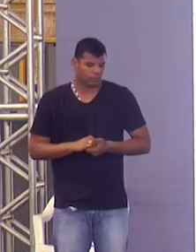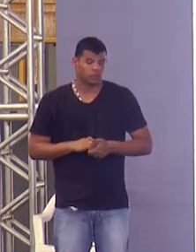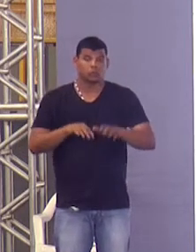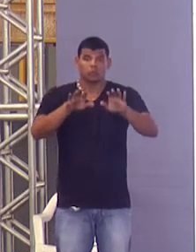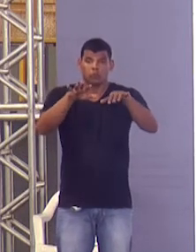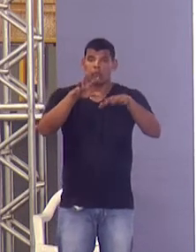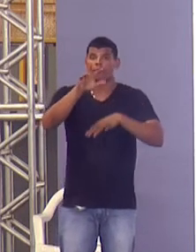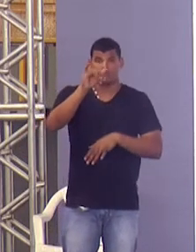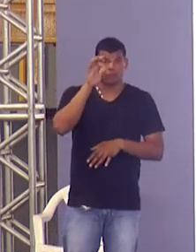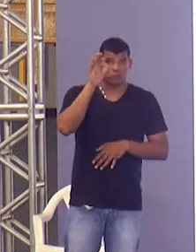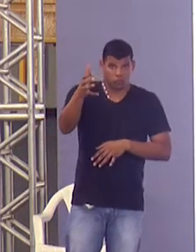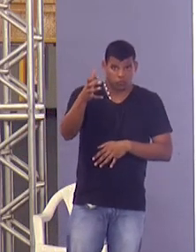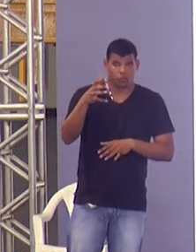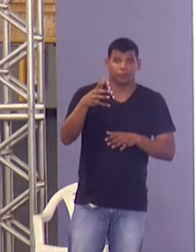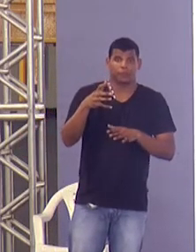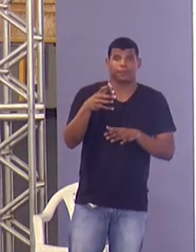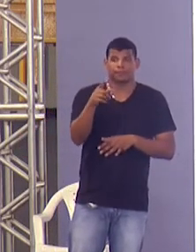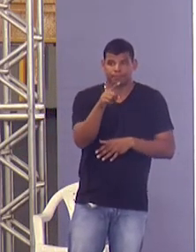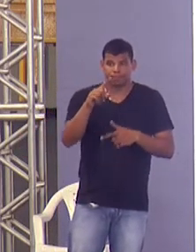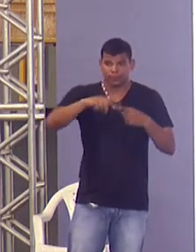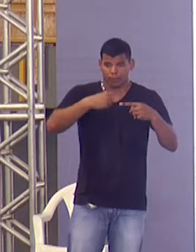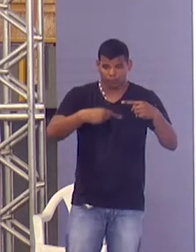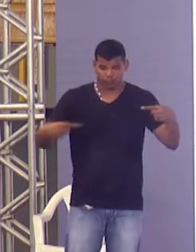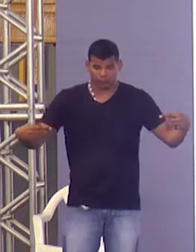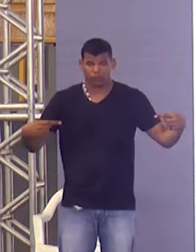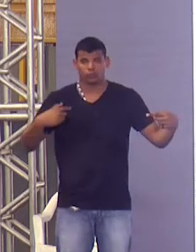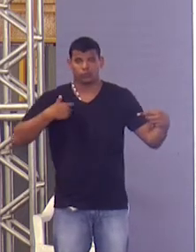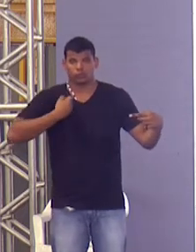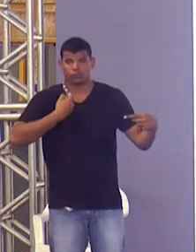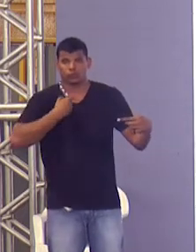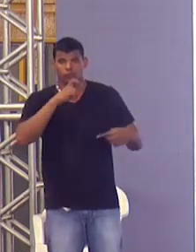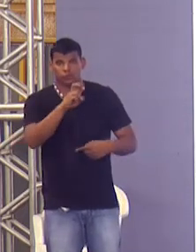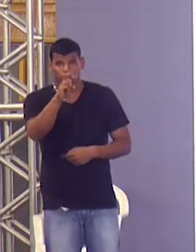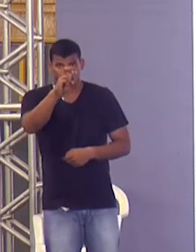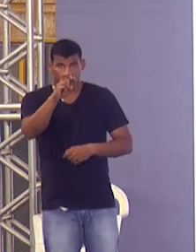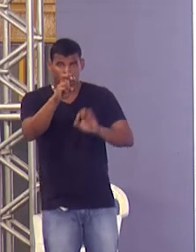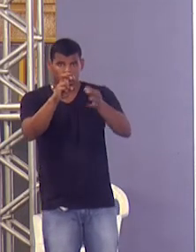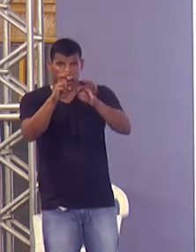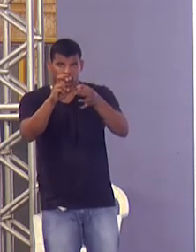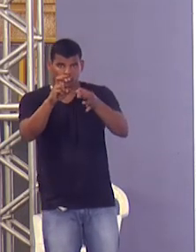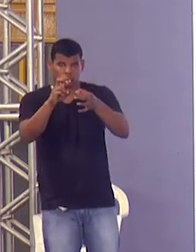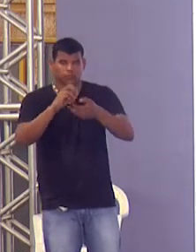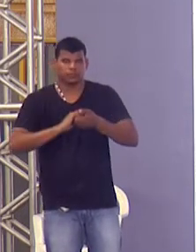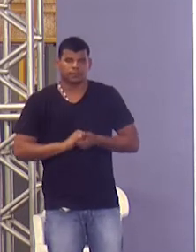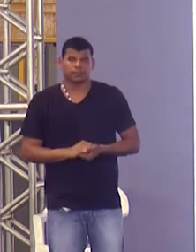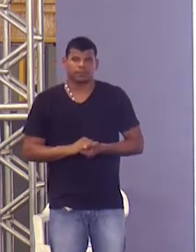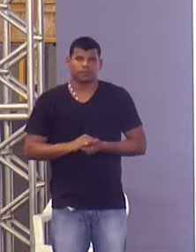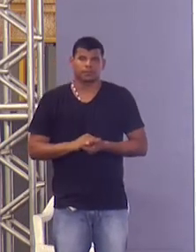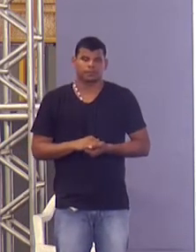fazer essa questão, tá? Nós vamos passar lá para frente.